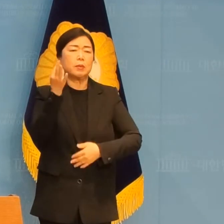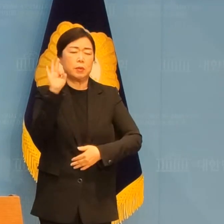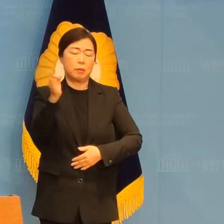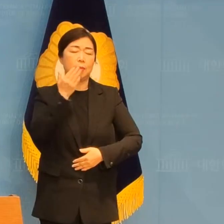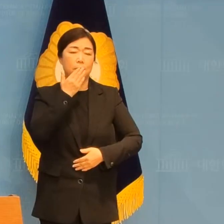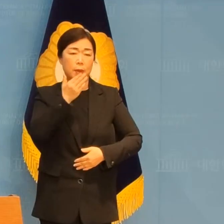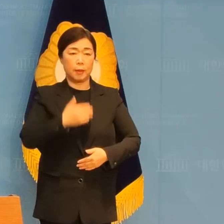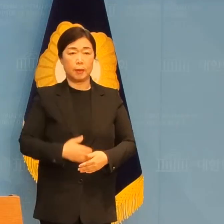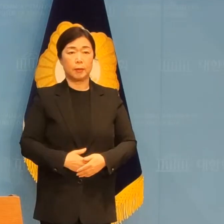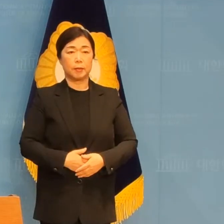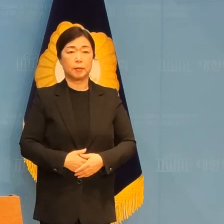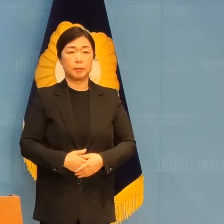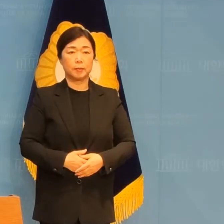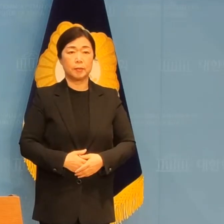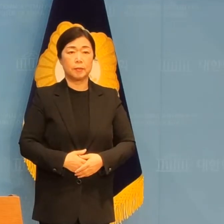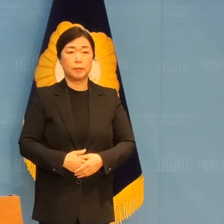합니다.